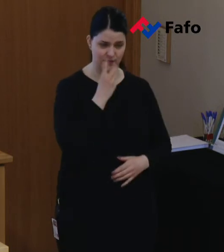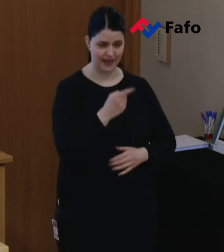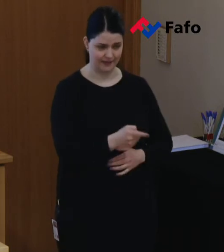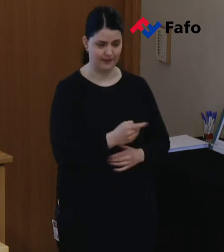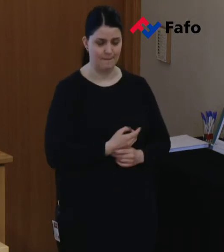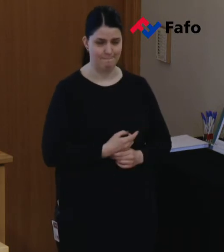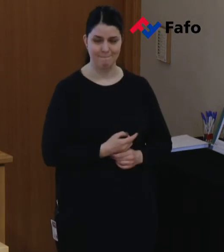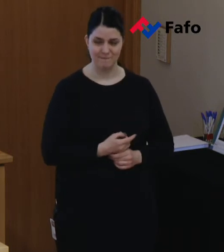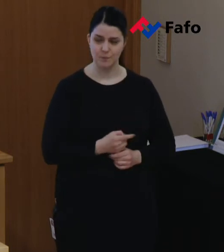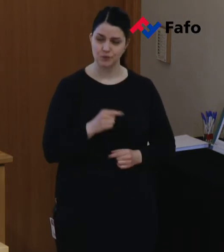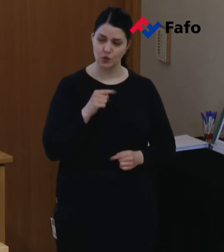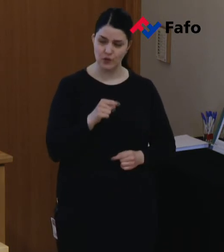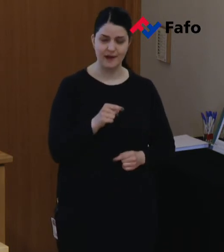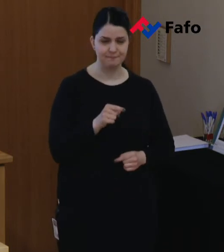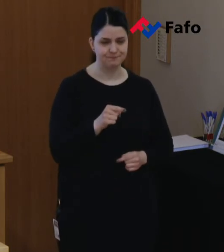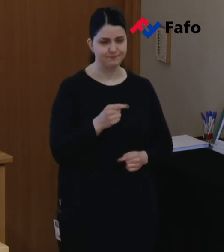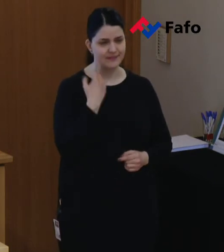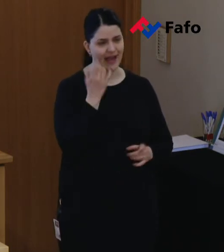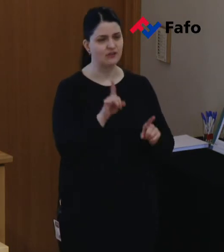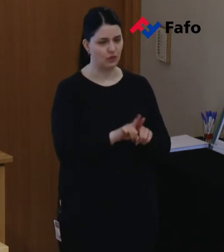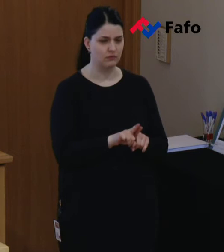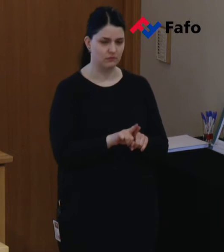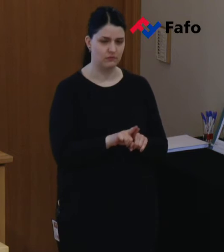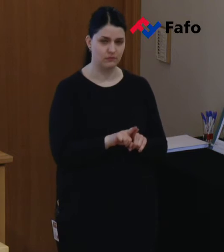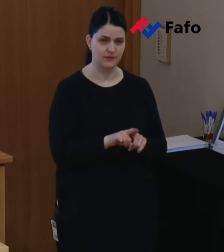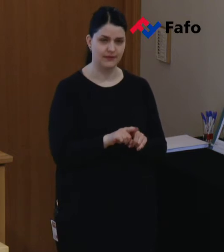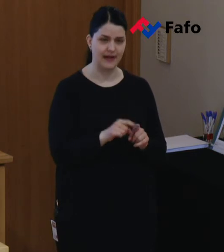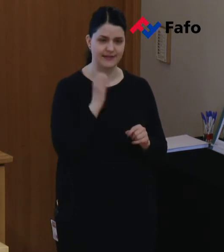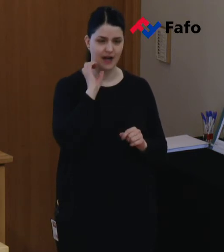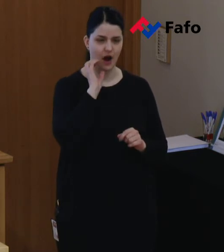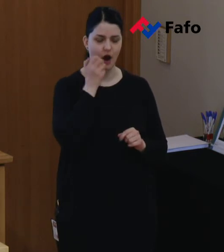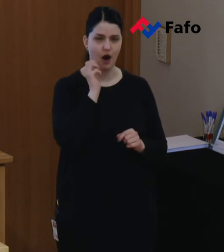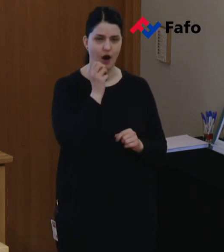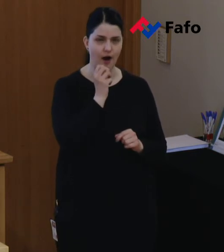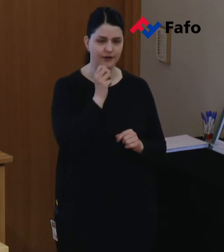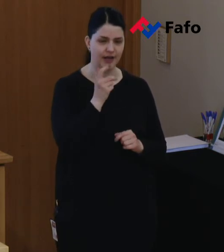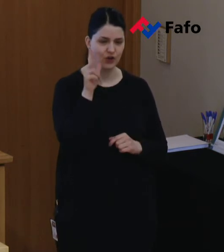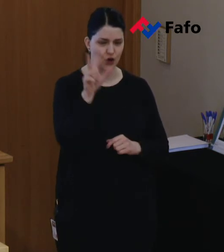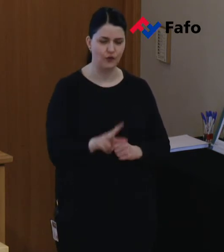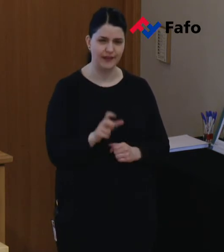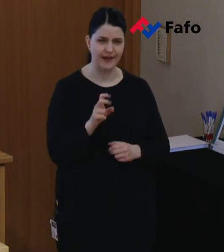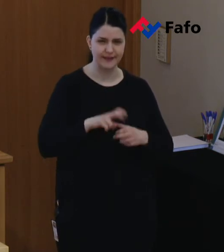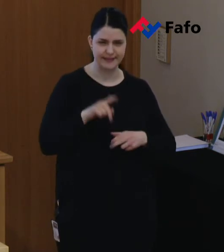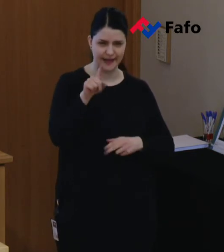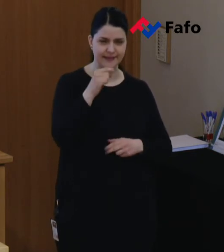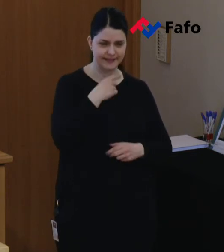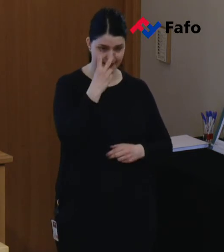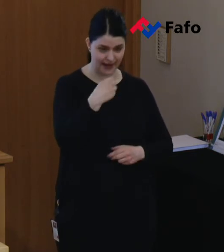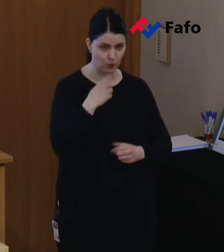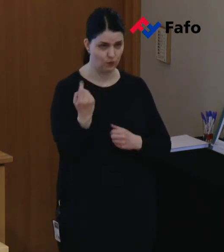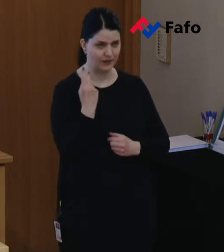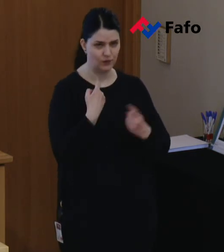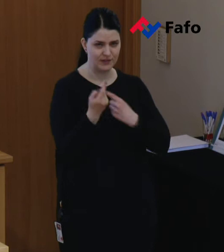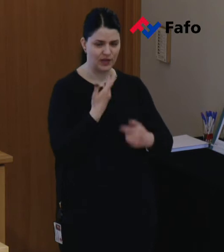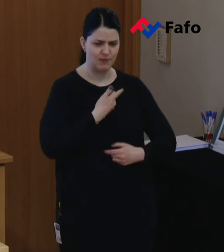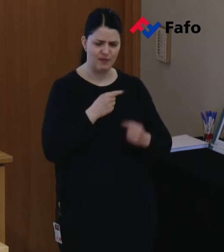og der det sånn at når vi snakker om det, nå ser jeg Arne Grønning sitter her oppe, han var kvalitetssikker i dette prosjektet, vi har diskutert dette mye, så